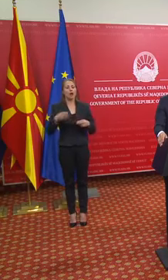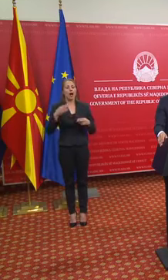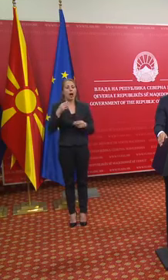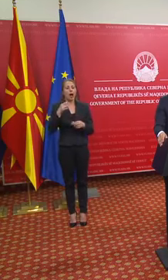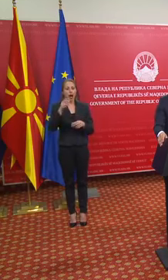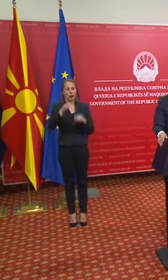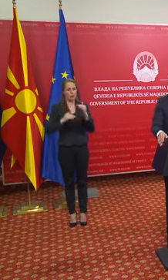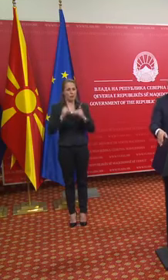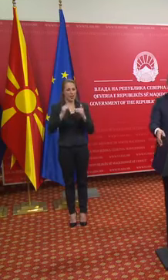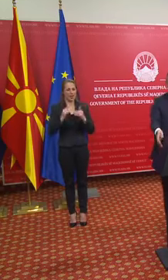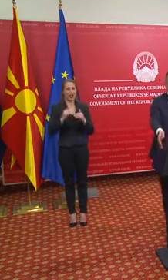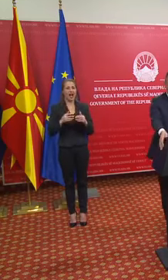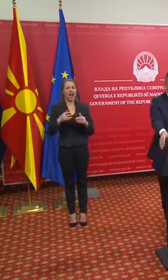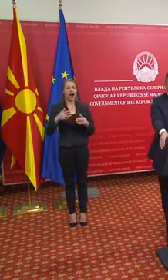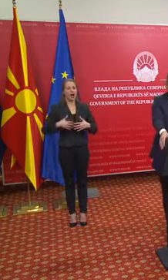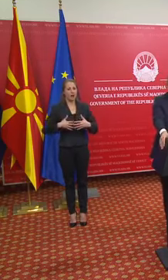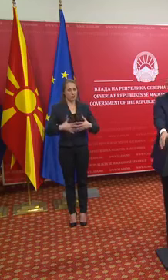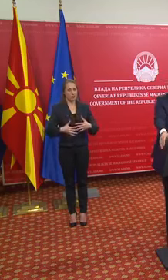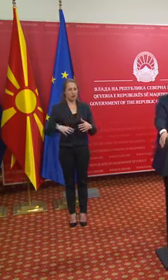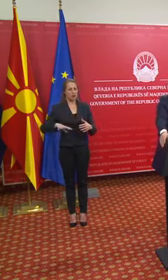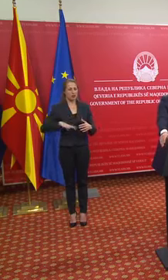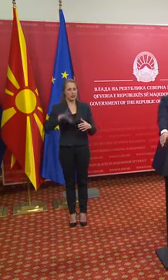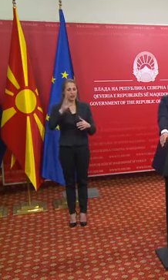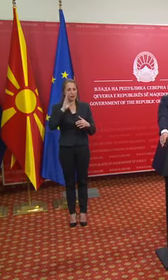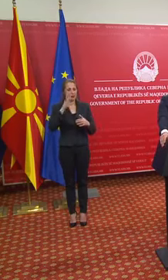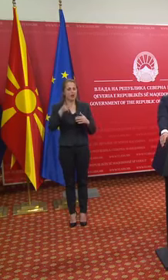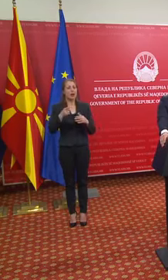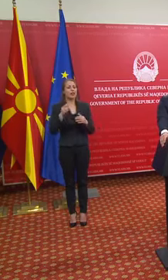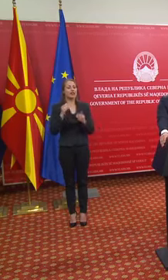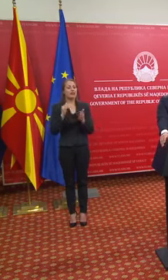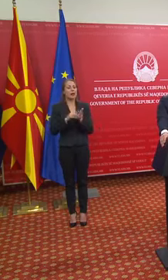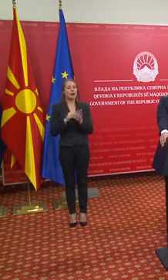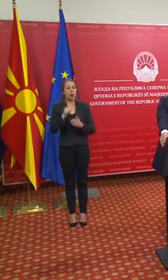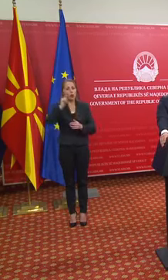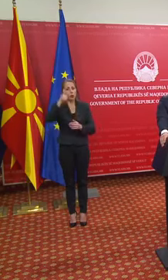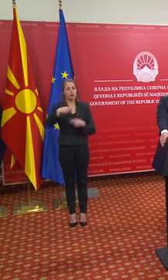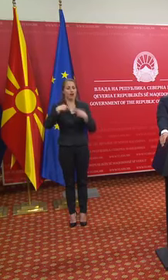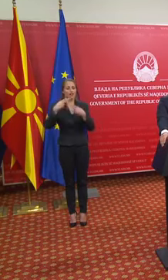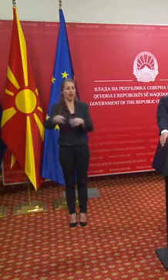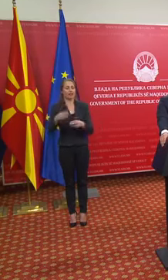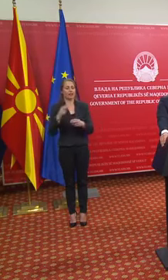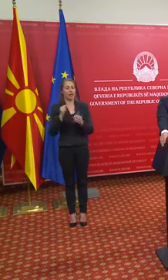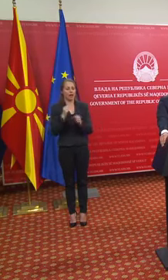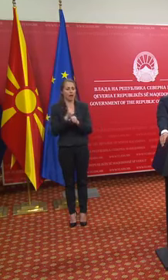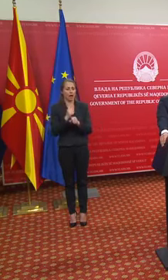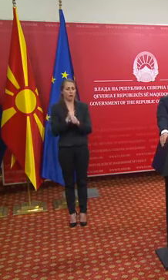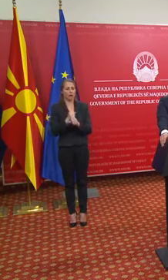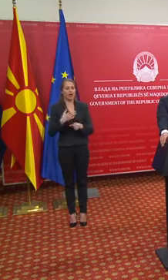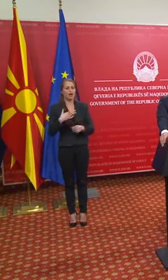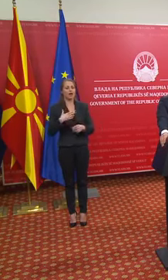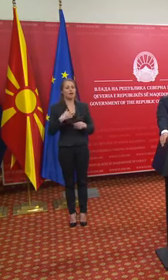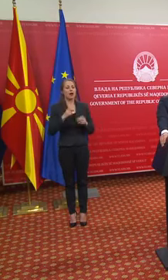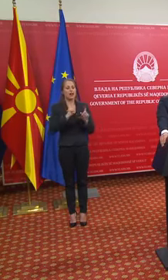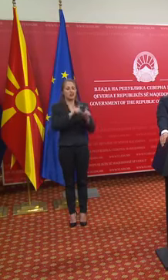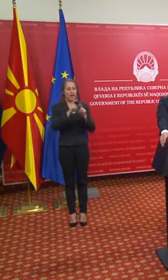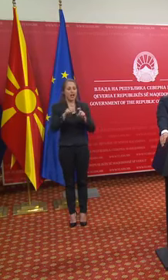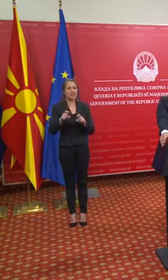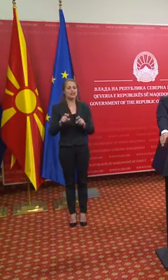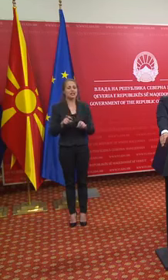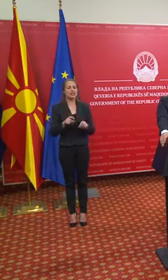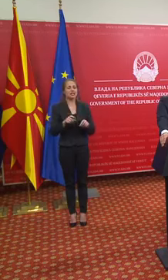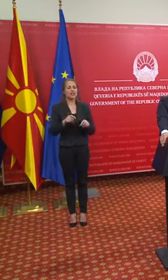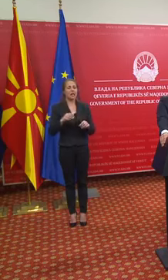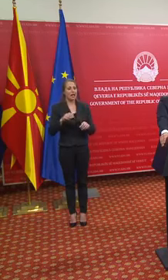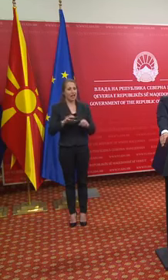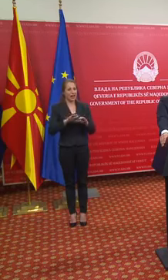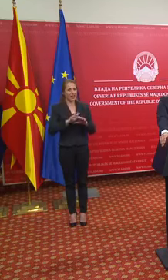поротилно продолжено отсутство, и тие утре треба да се вратат на работа. Имаме бројка на заразени деца на вирус во градинка,